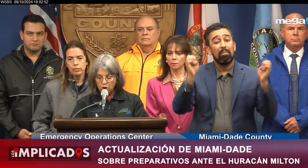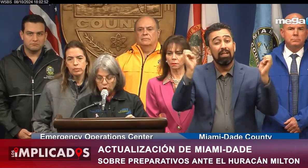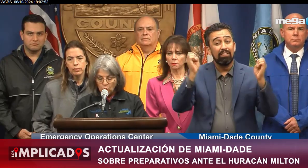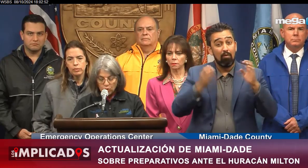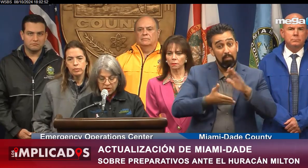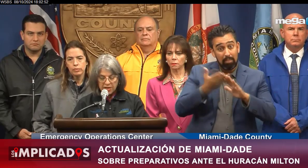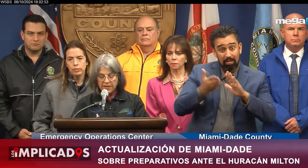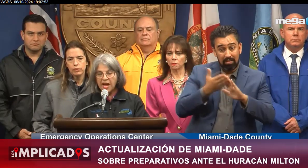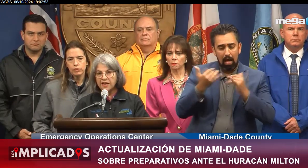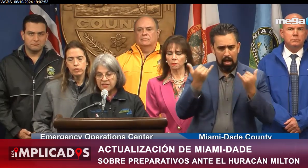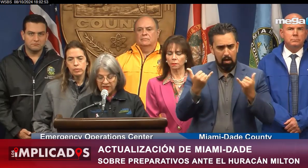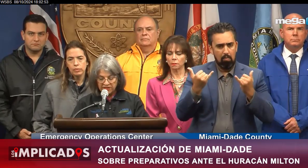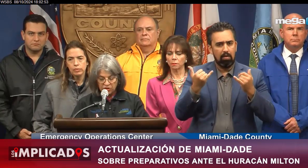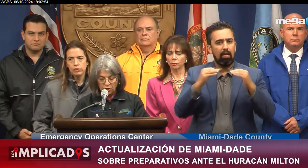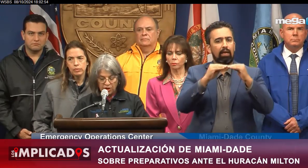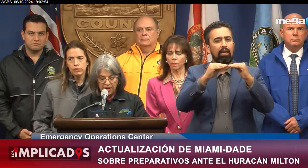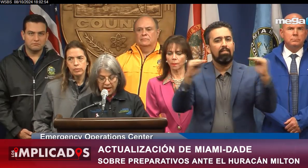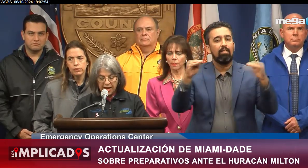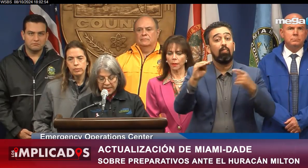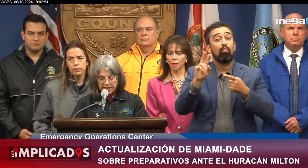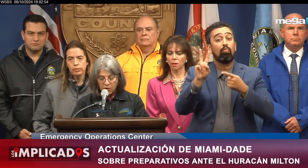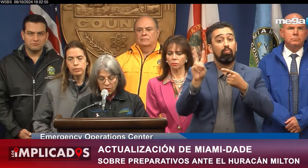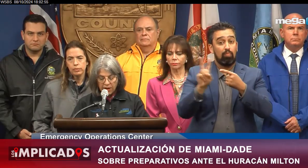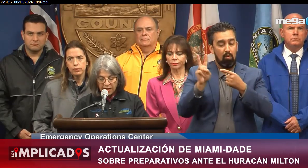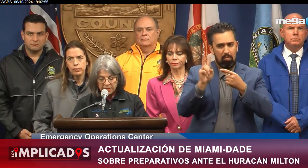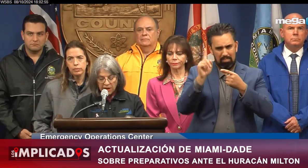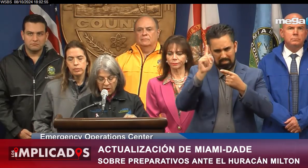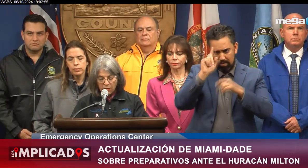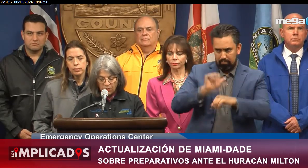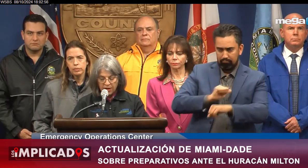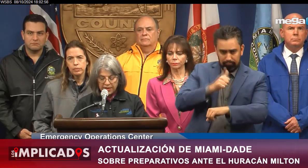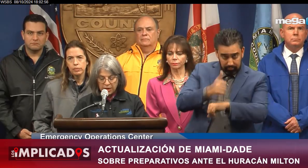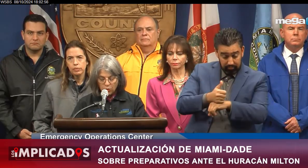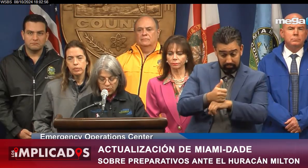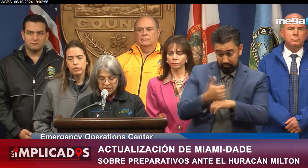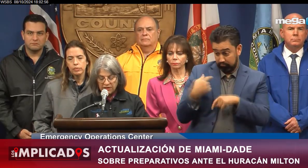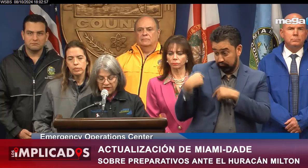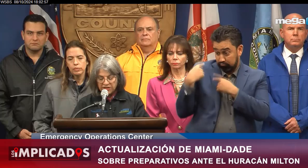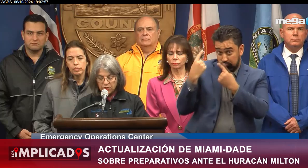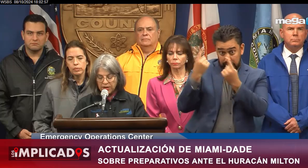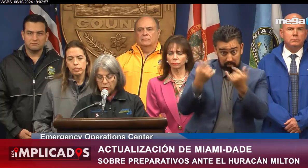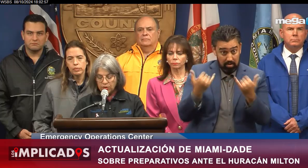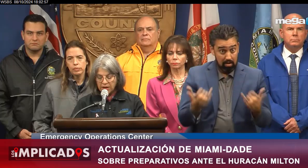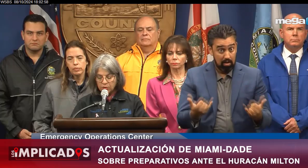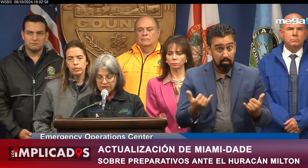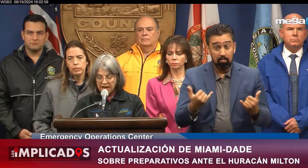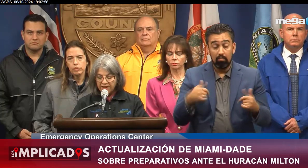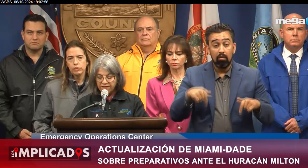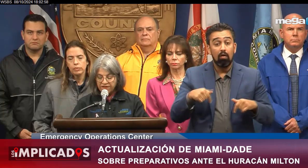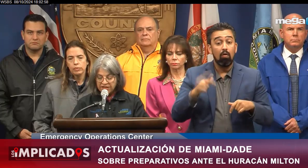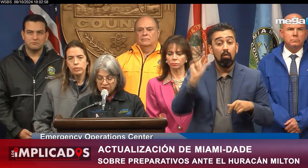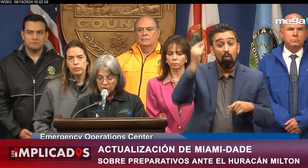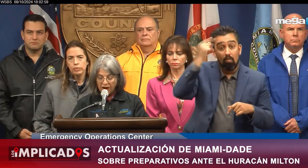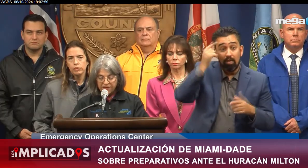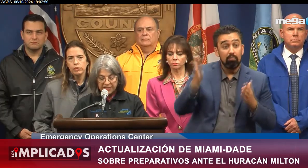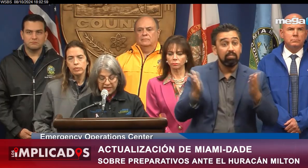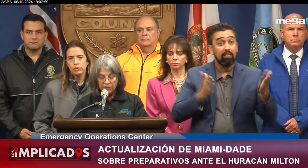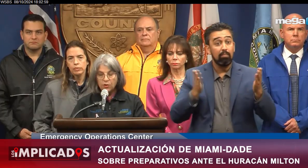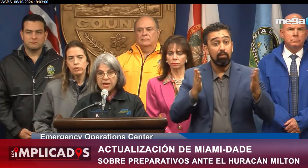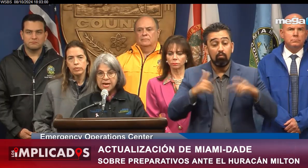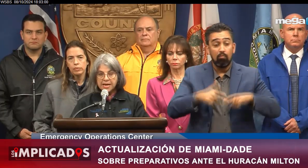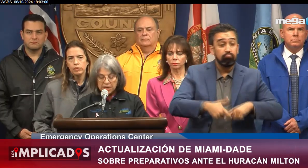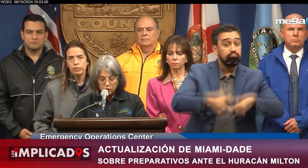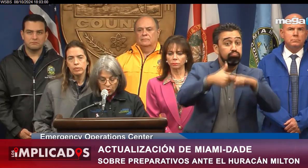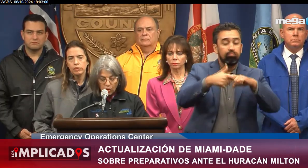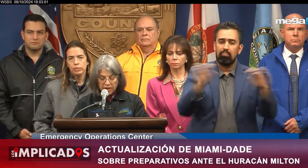nivel 2 de activación. Hasta ahora, ningún servicio del condado se ha visto